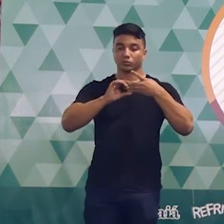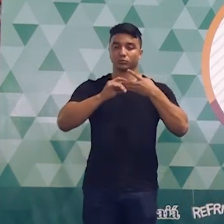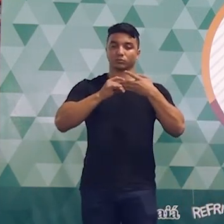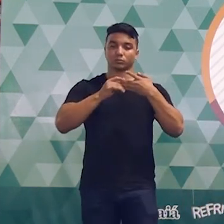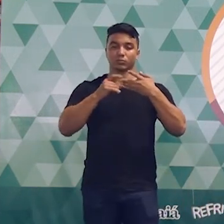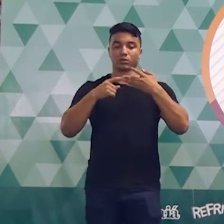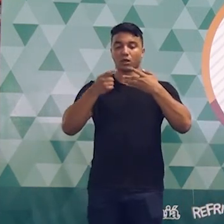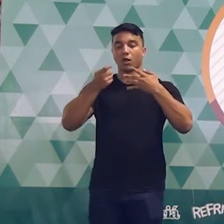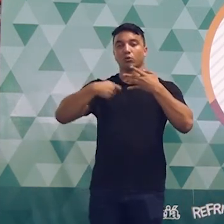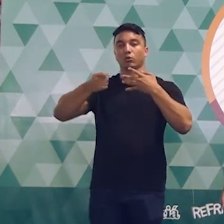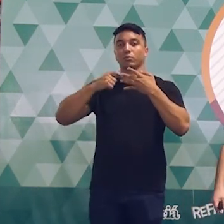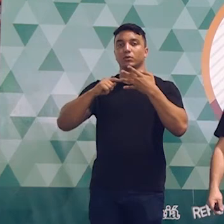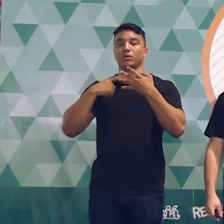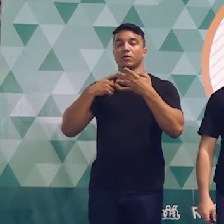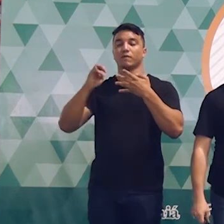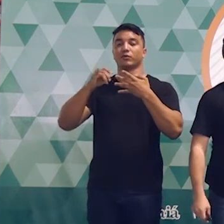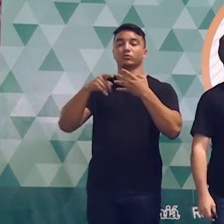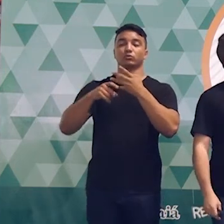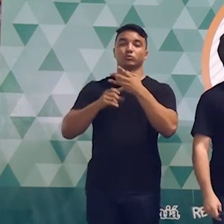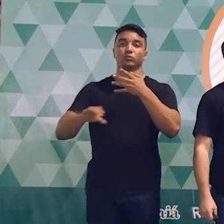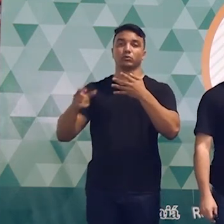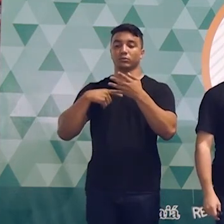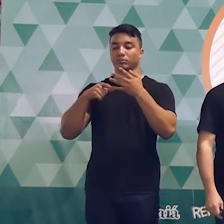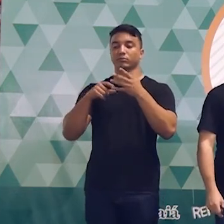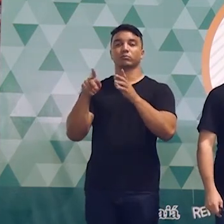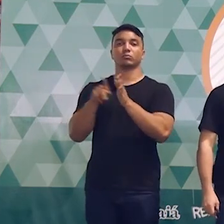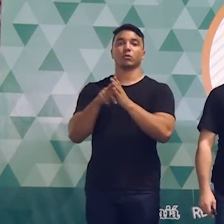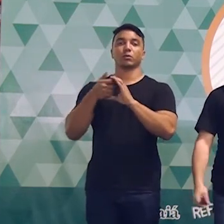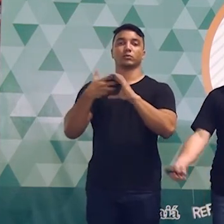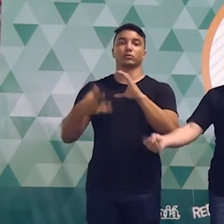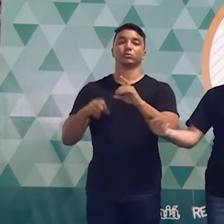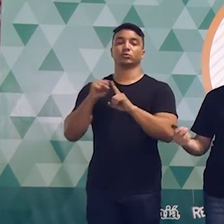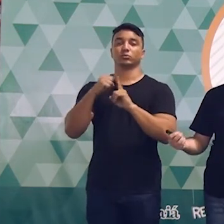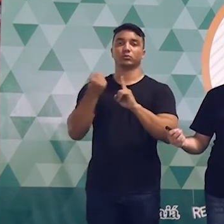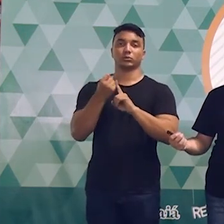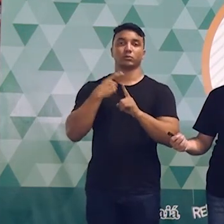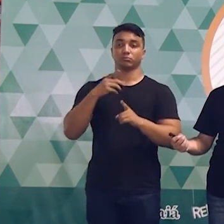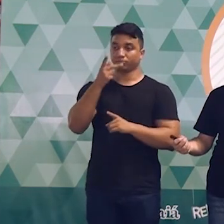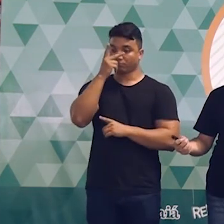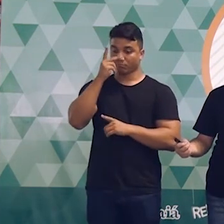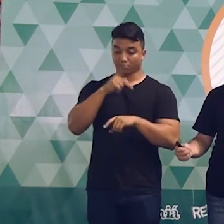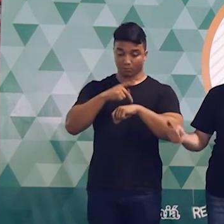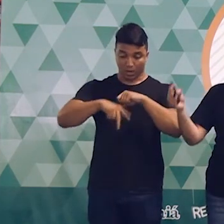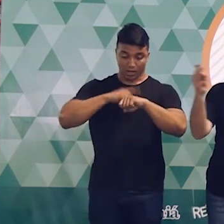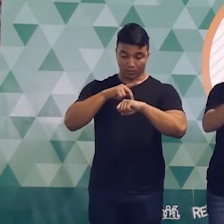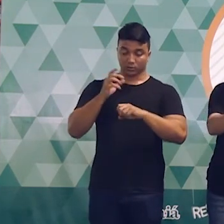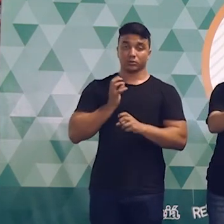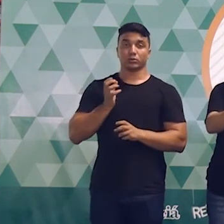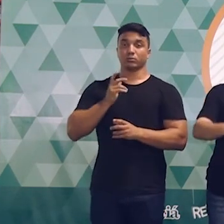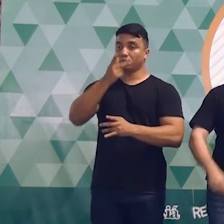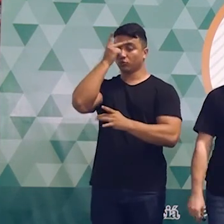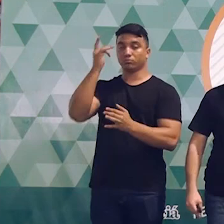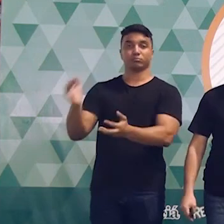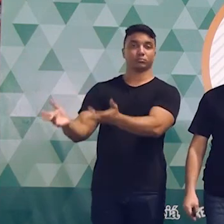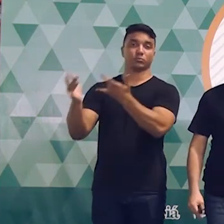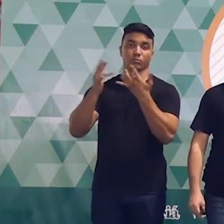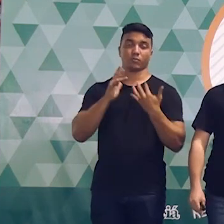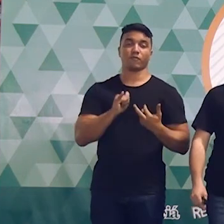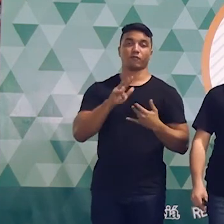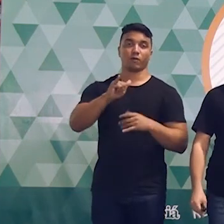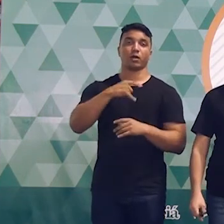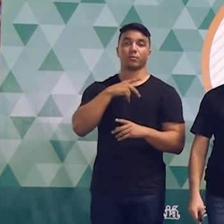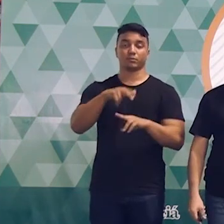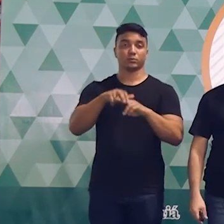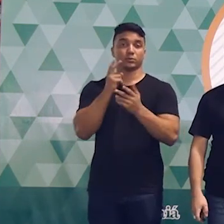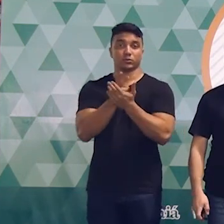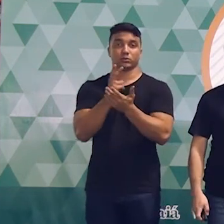pontos. Economia, infraestrutura, aspectos sociais. Como esses países ricos atraem as pessoas por isso, não vai muita gente para lá. Aí eles são